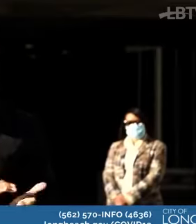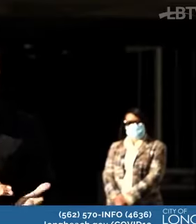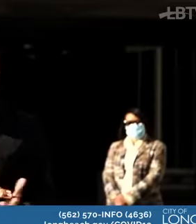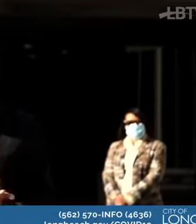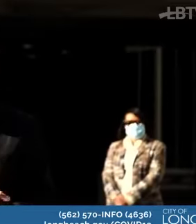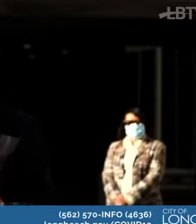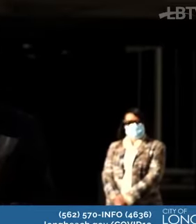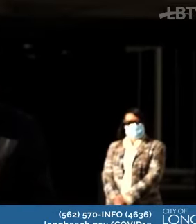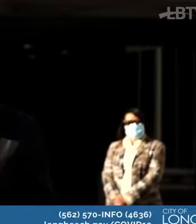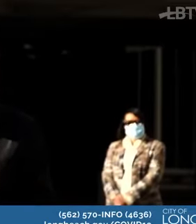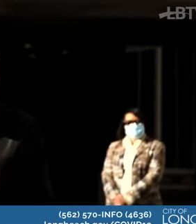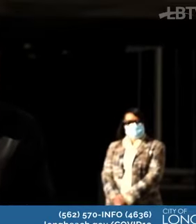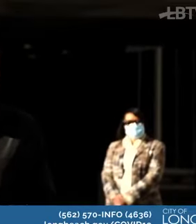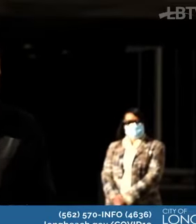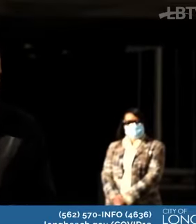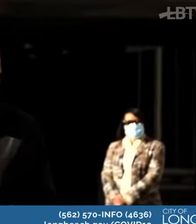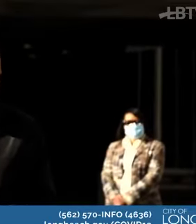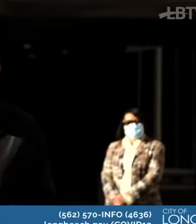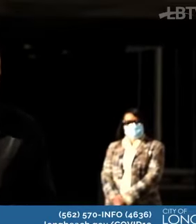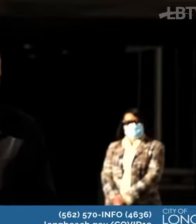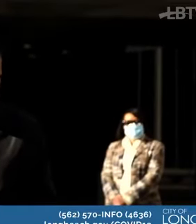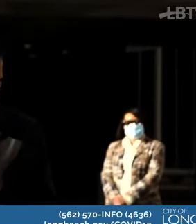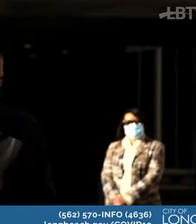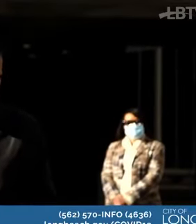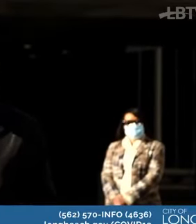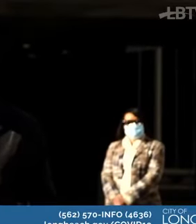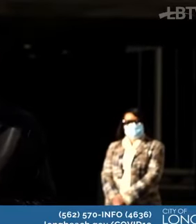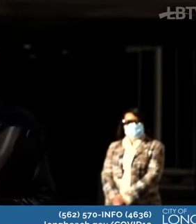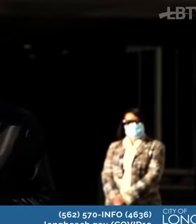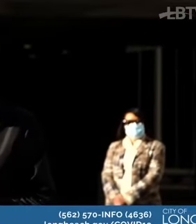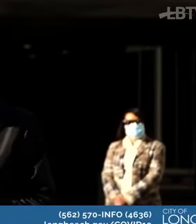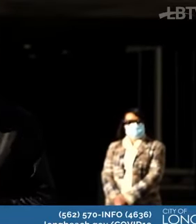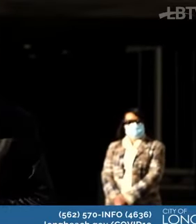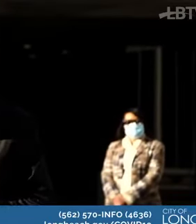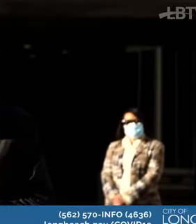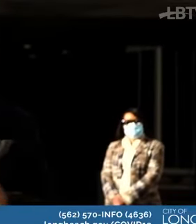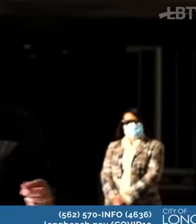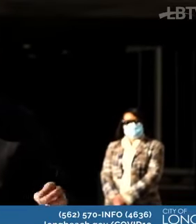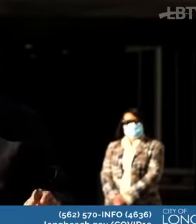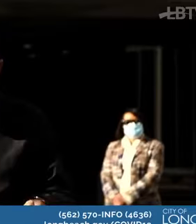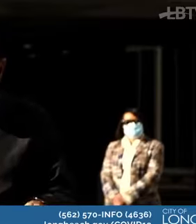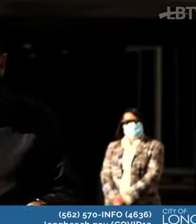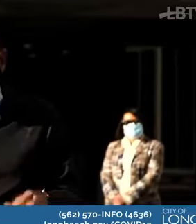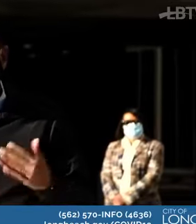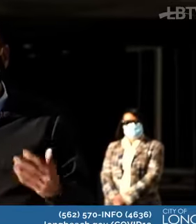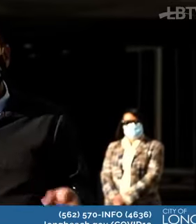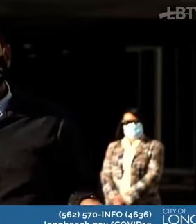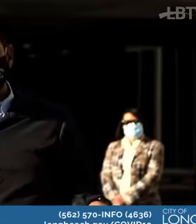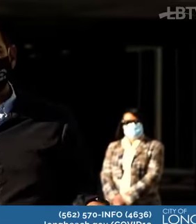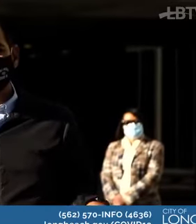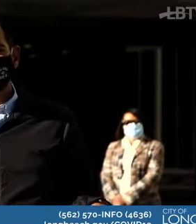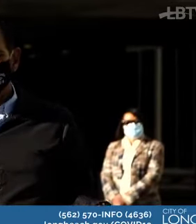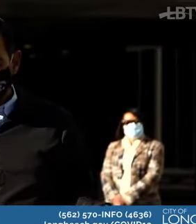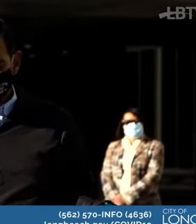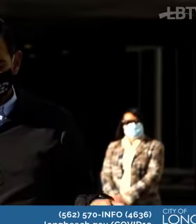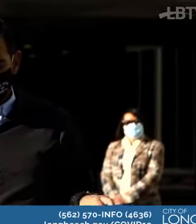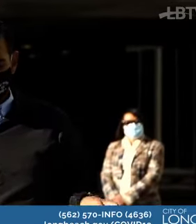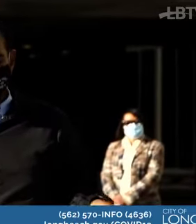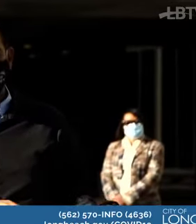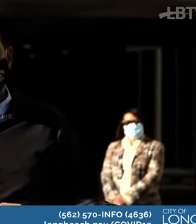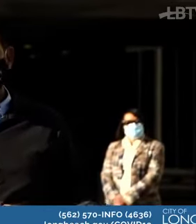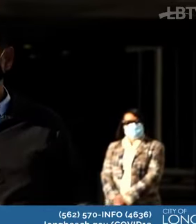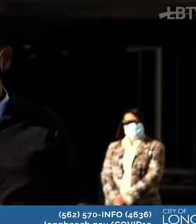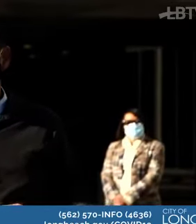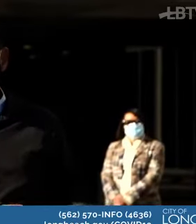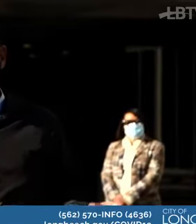en este hospital para 3 años y es un enfermero acá. Sabemos también que en este momento de COVID-19